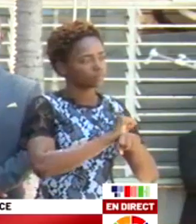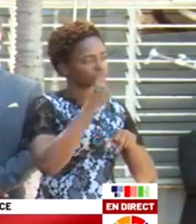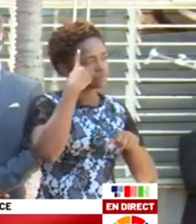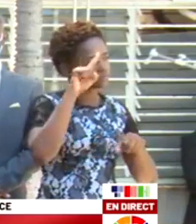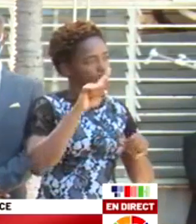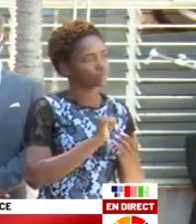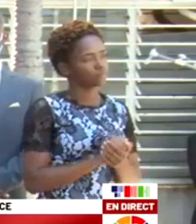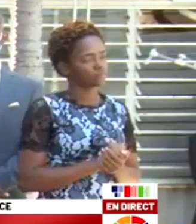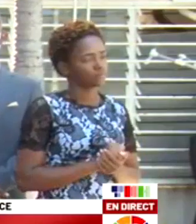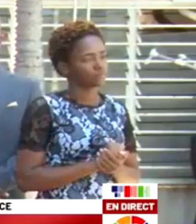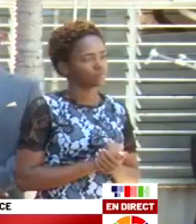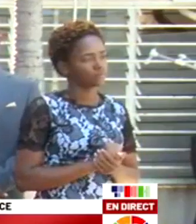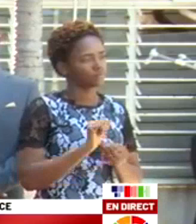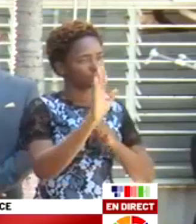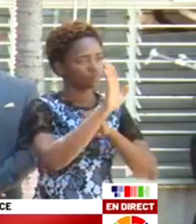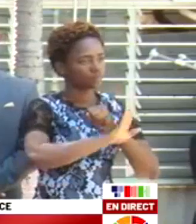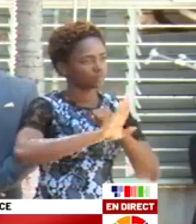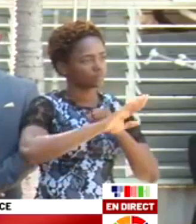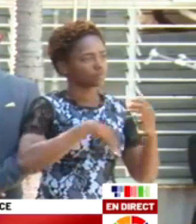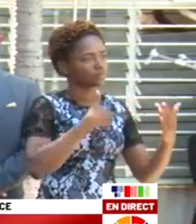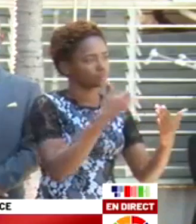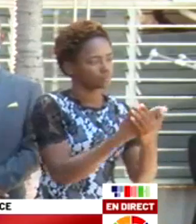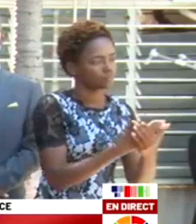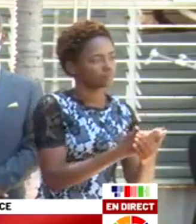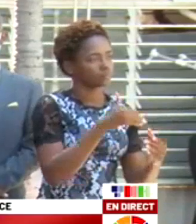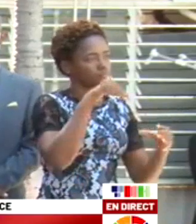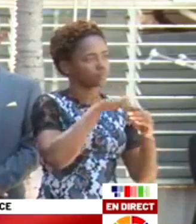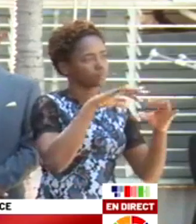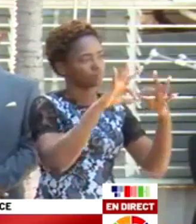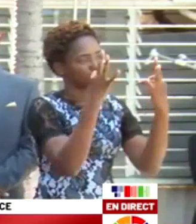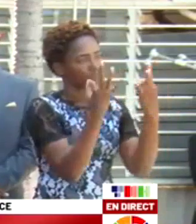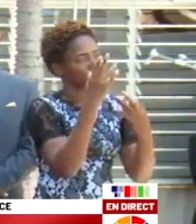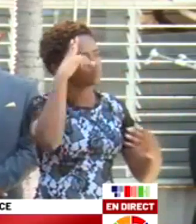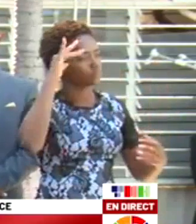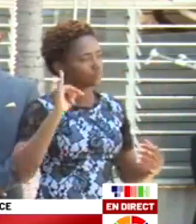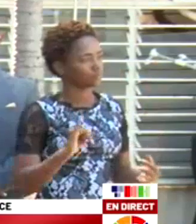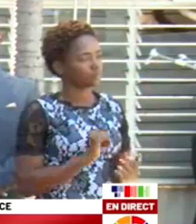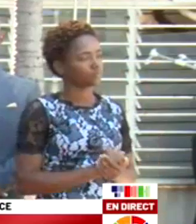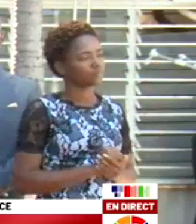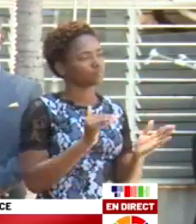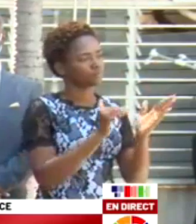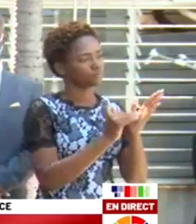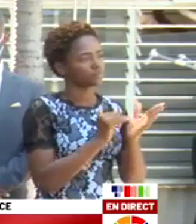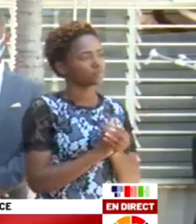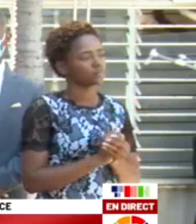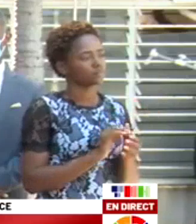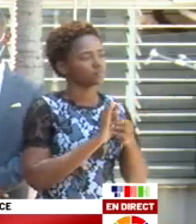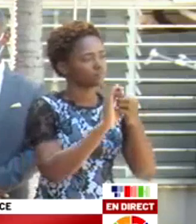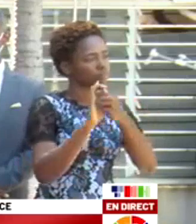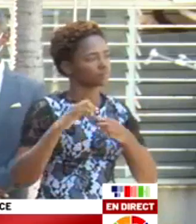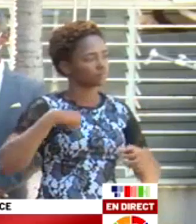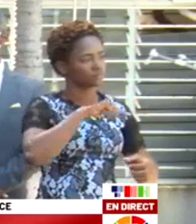que la sécurité retourne dans la famille. Haïtienne mieux. Encore, collaboration